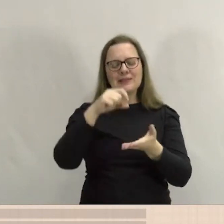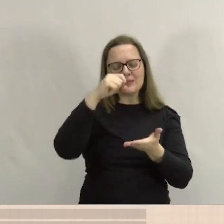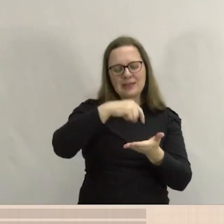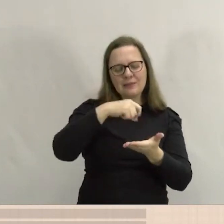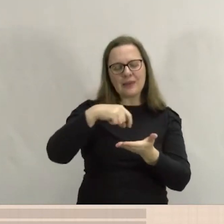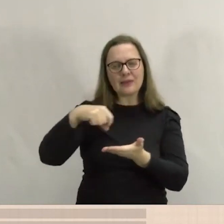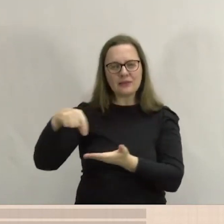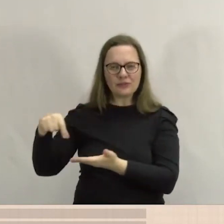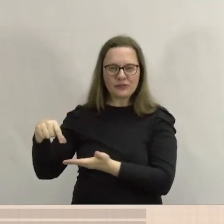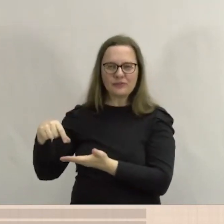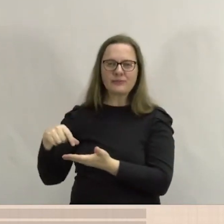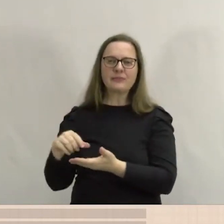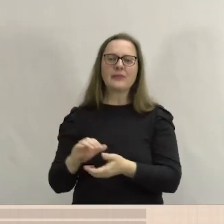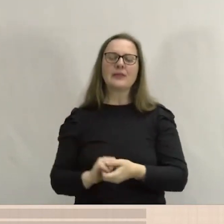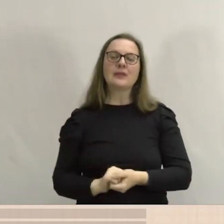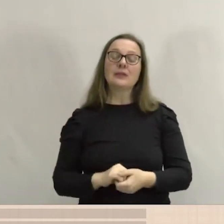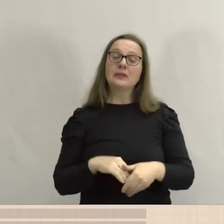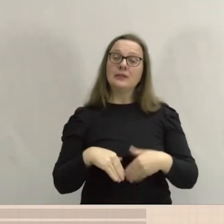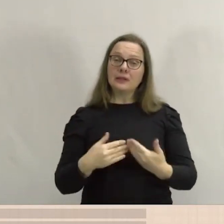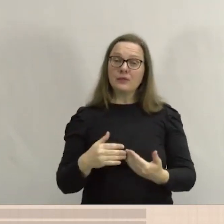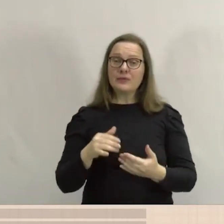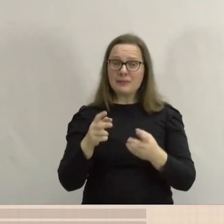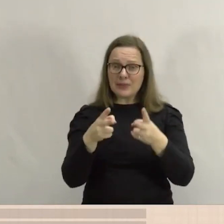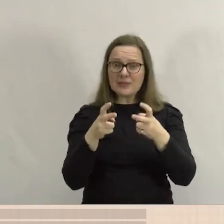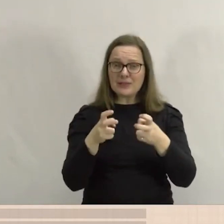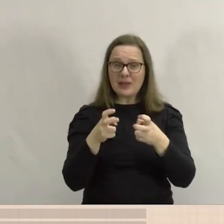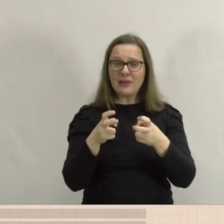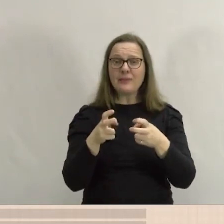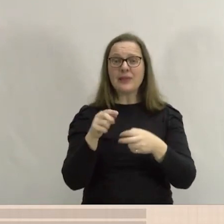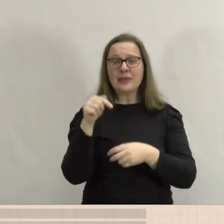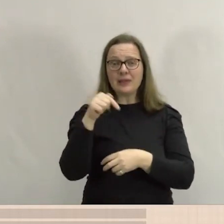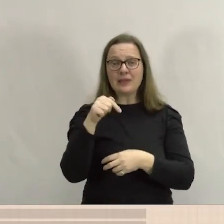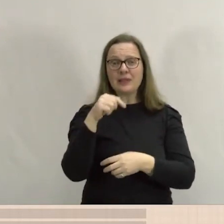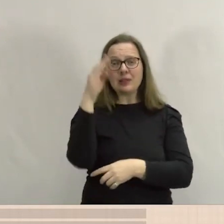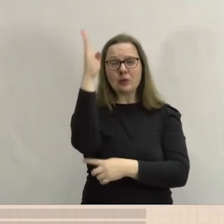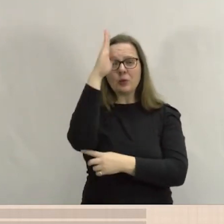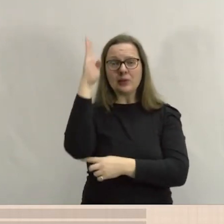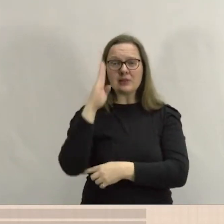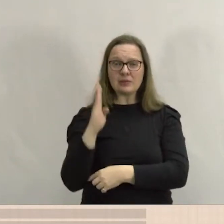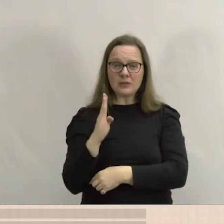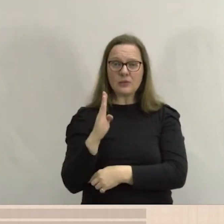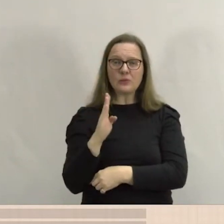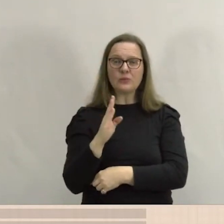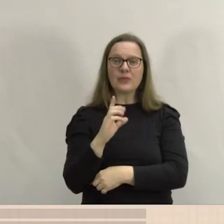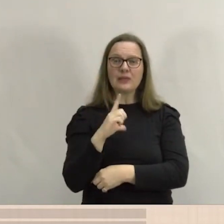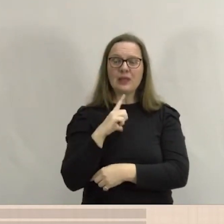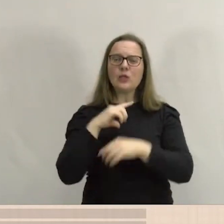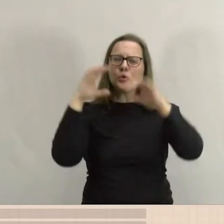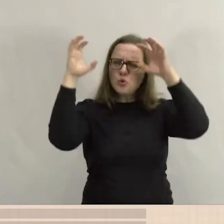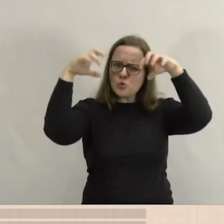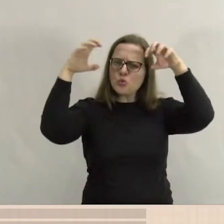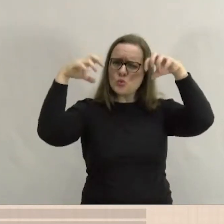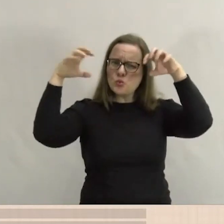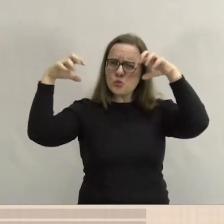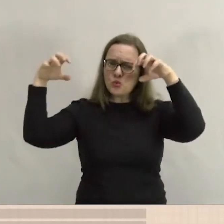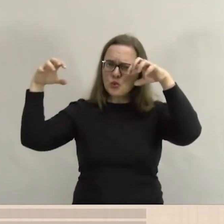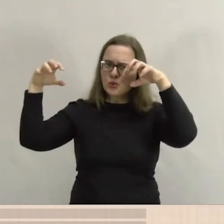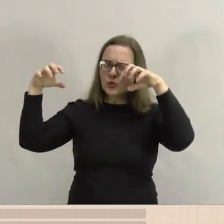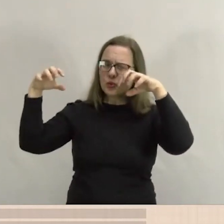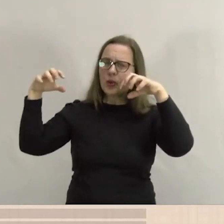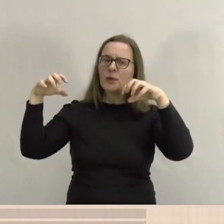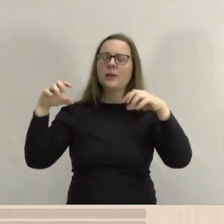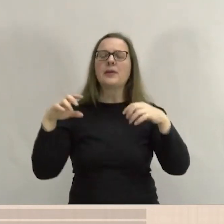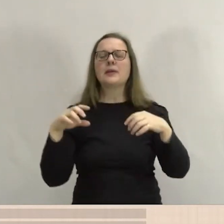cada neve, é que aqui no Brasil nós não temos cultura de neve, vamos falar de chuva. Cada chuva que